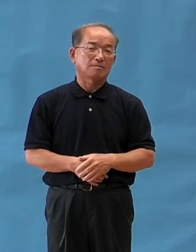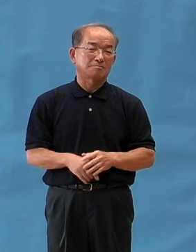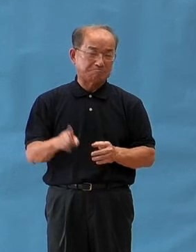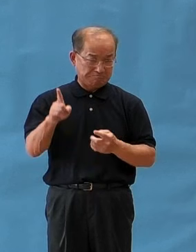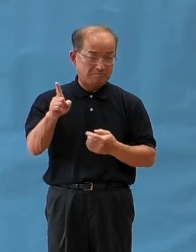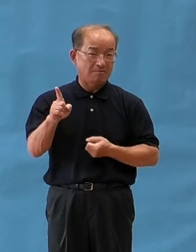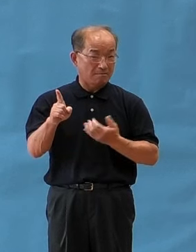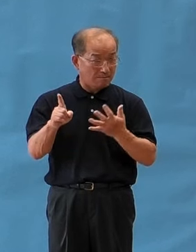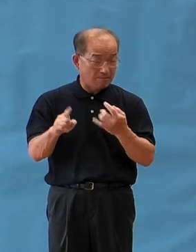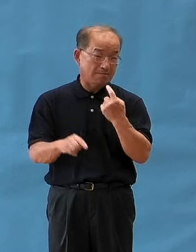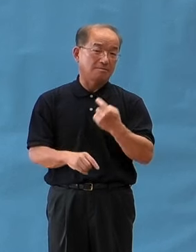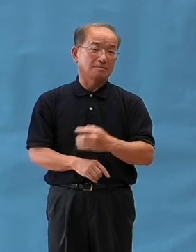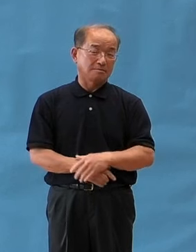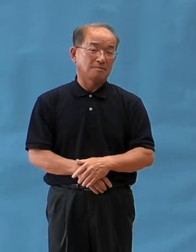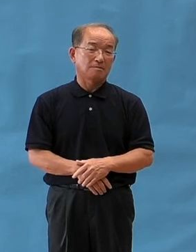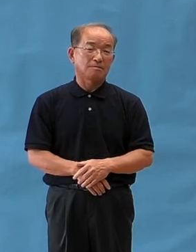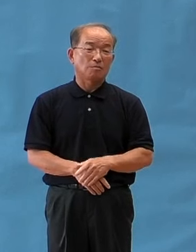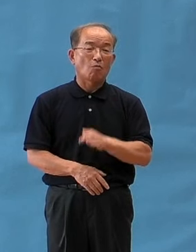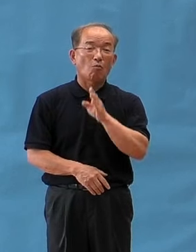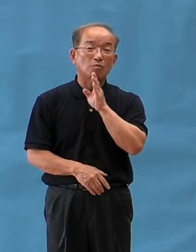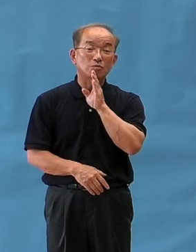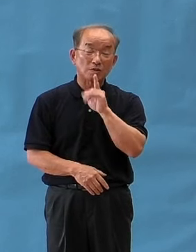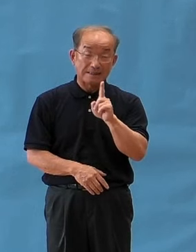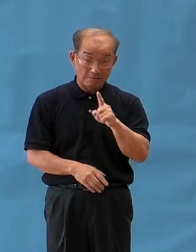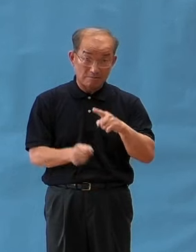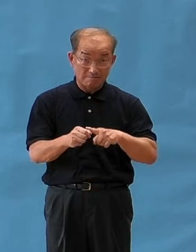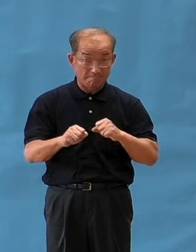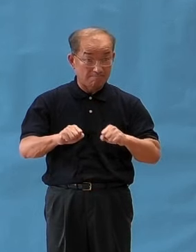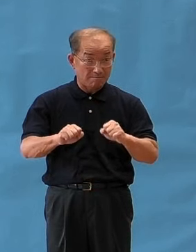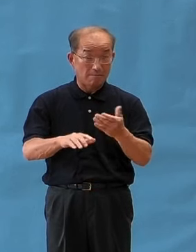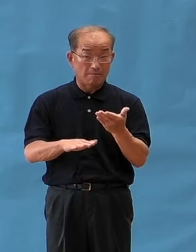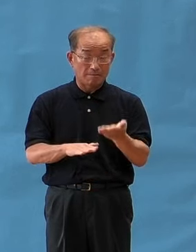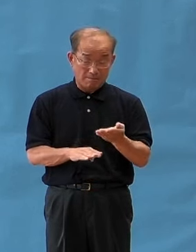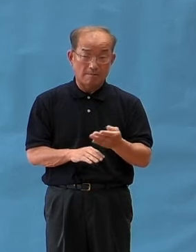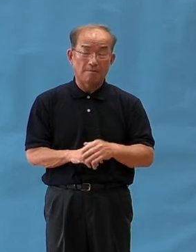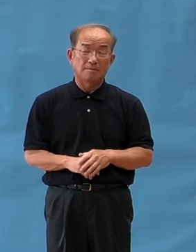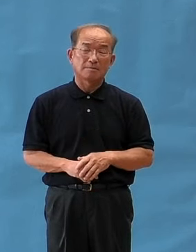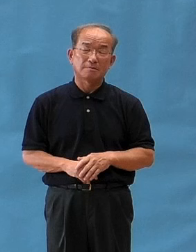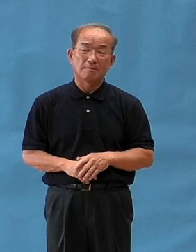本当にその何のためにやってるのか、本当に